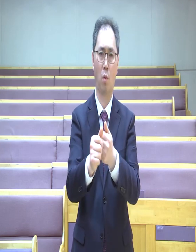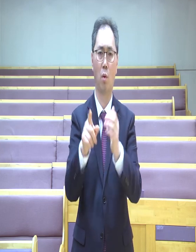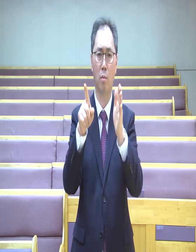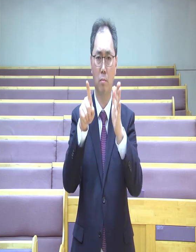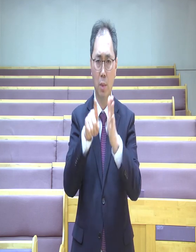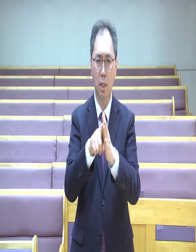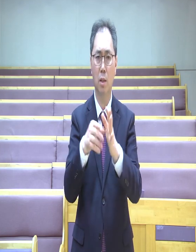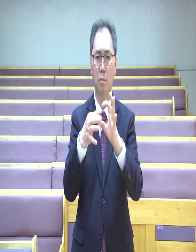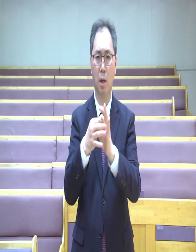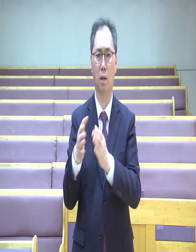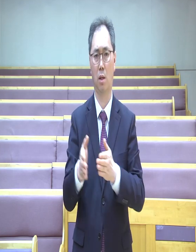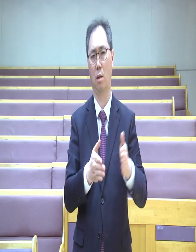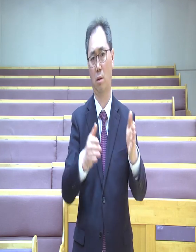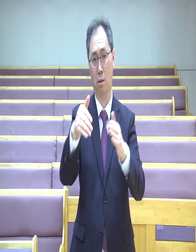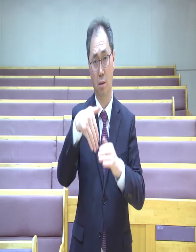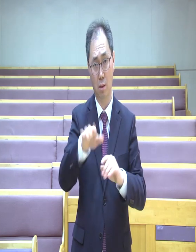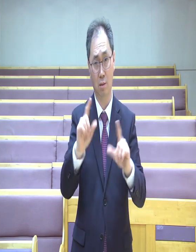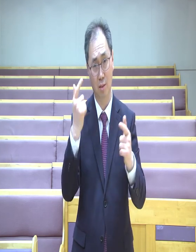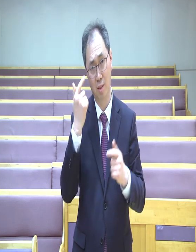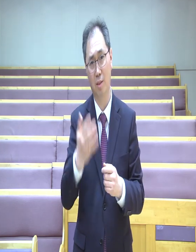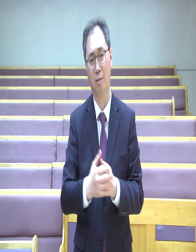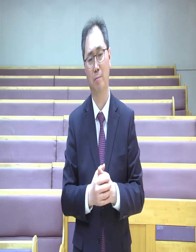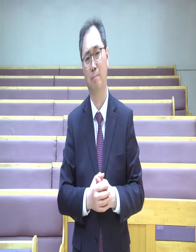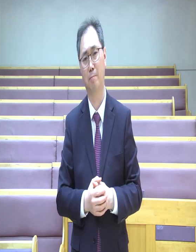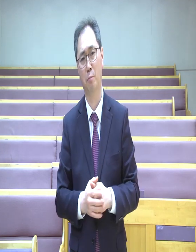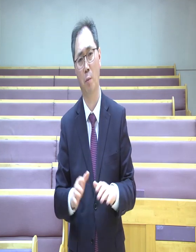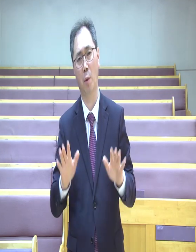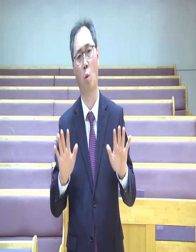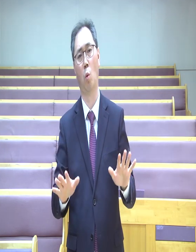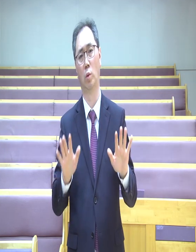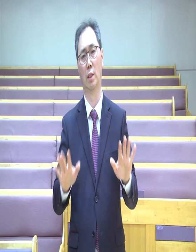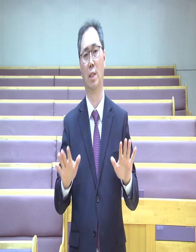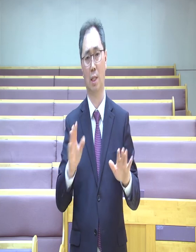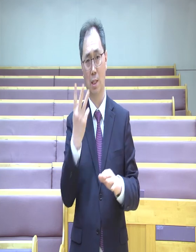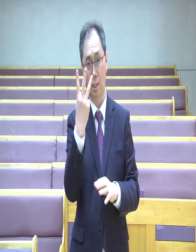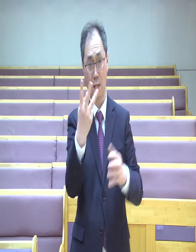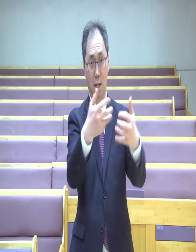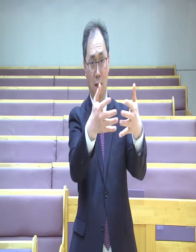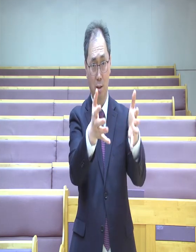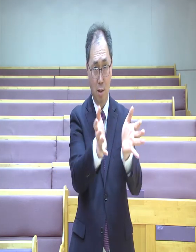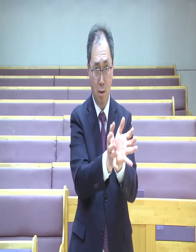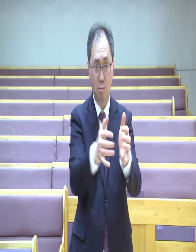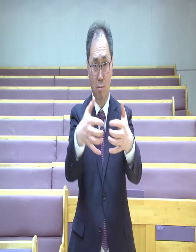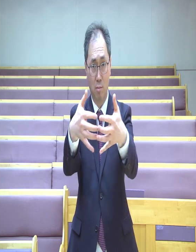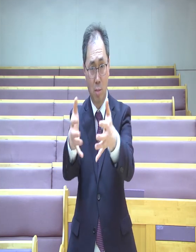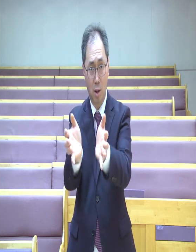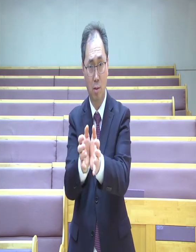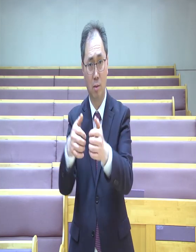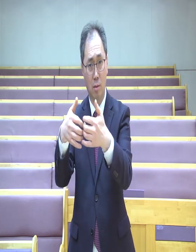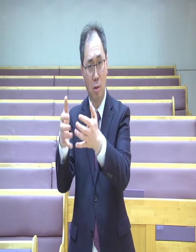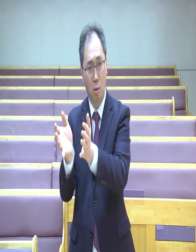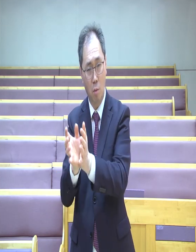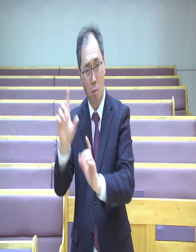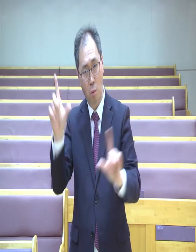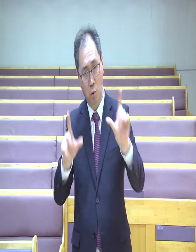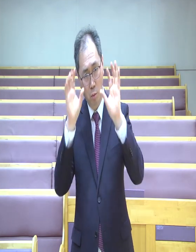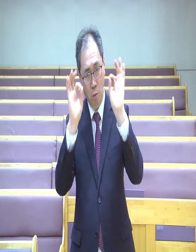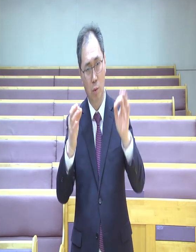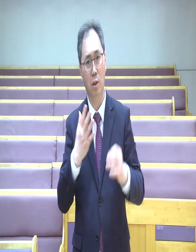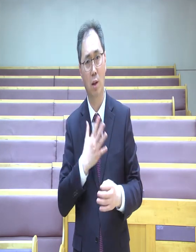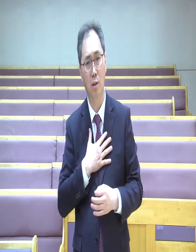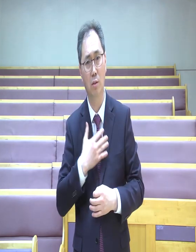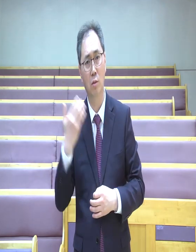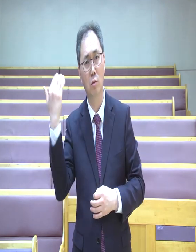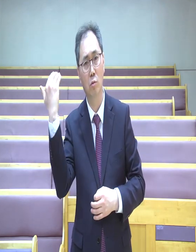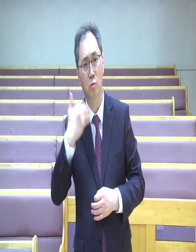믿음의 길을 걸어가고 있는데요, 오늘 이 세 부류의 사람 속에서 우리는 바로 이